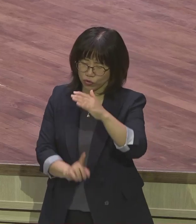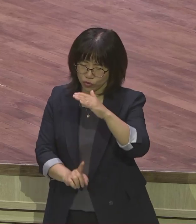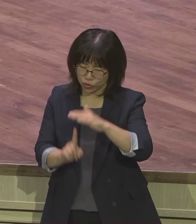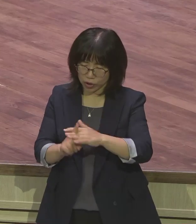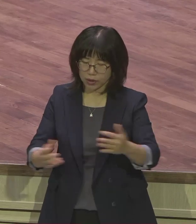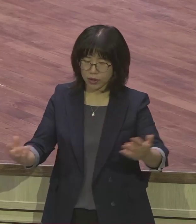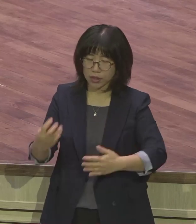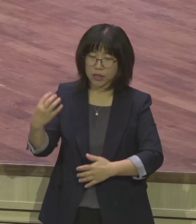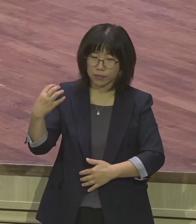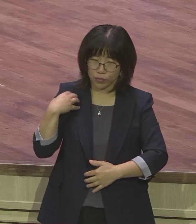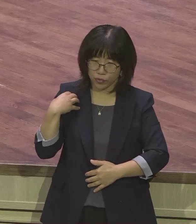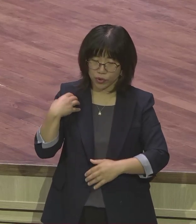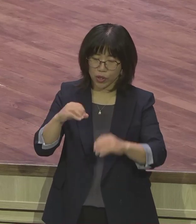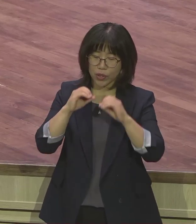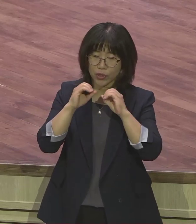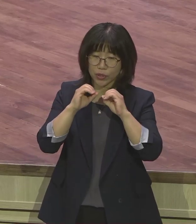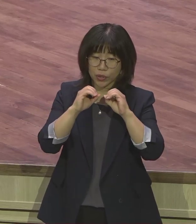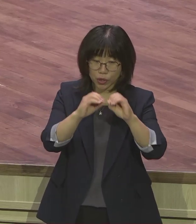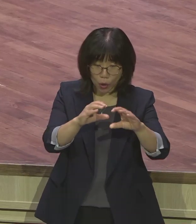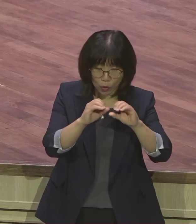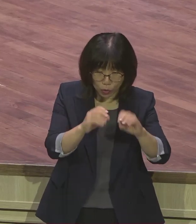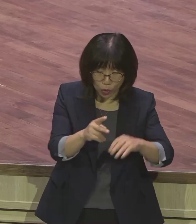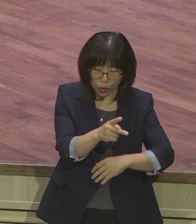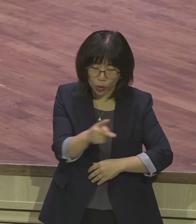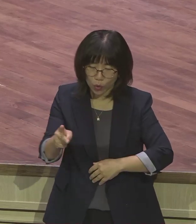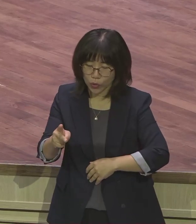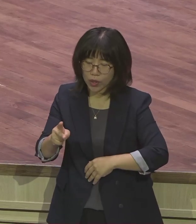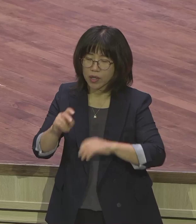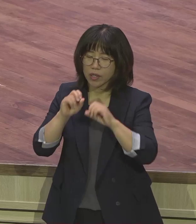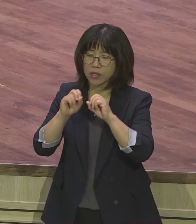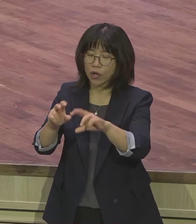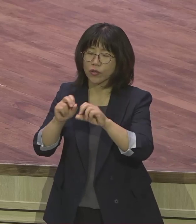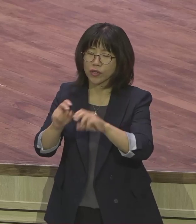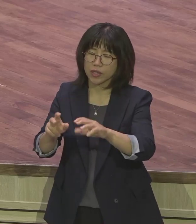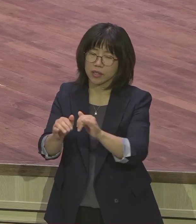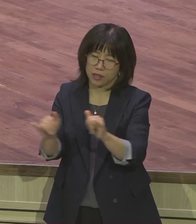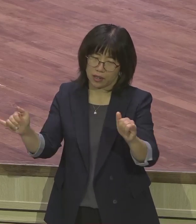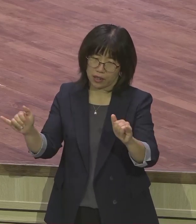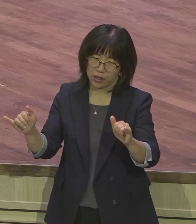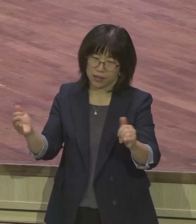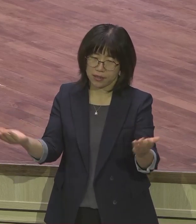전도하는 게 선지자예요 선지자 사명입니다 이게